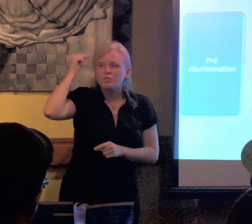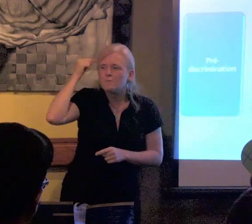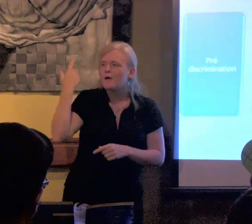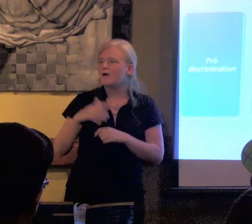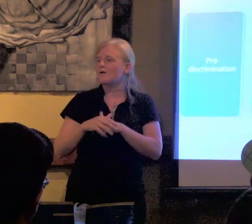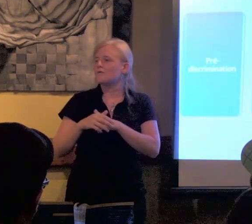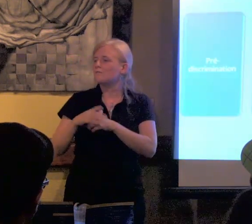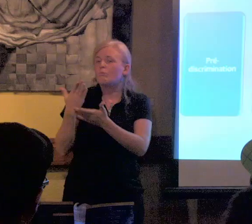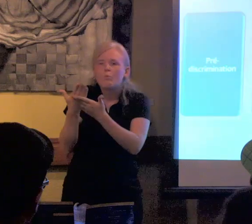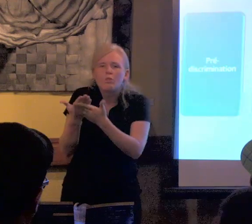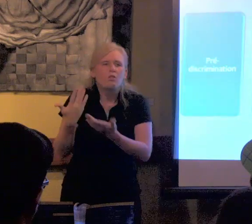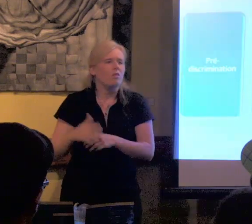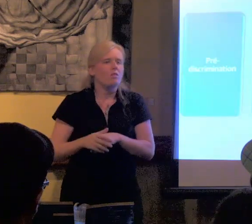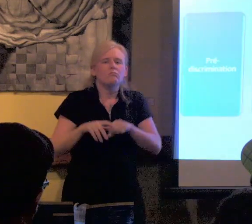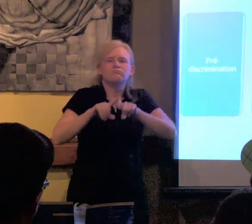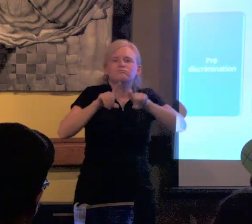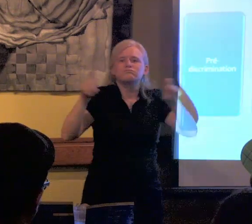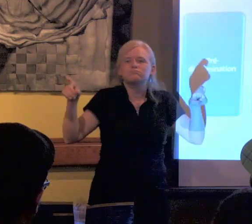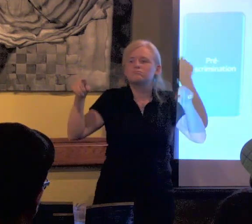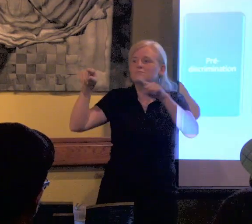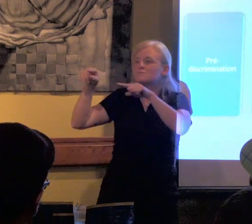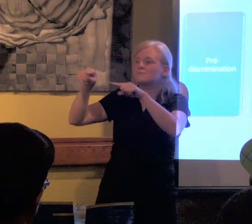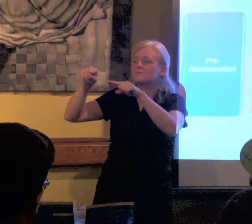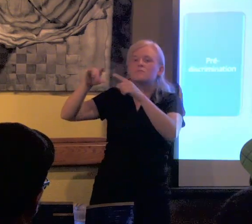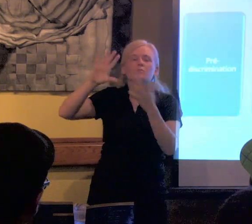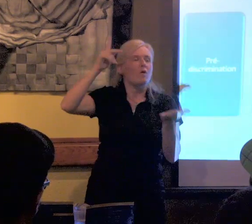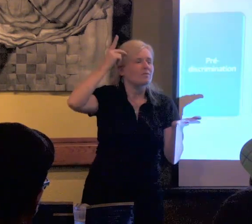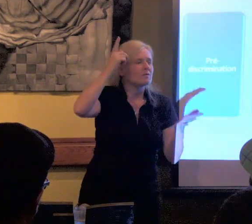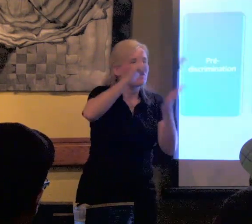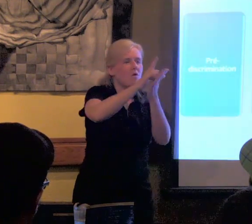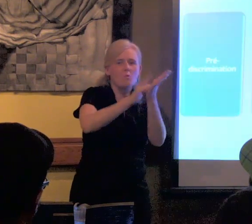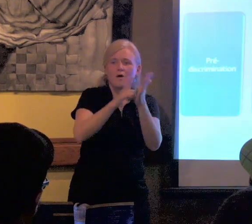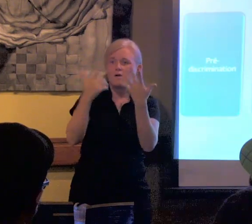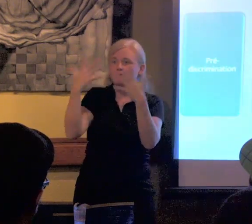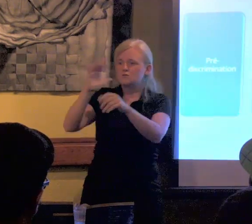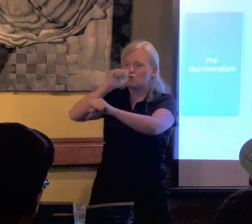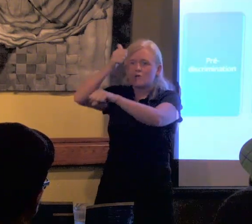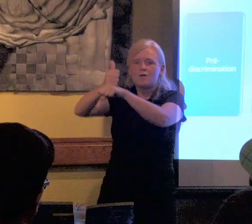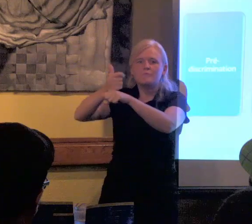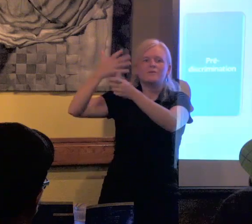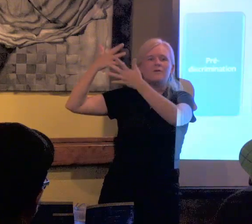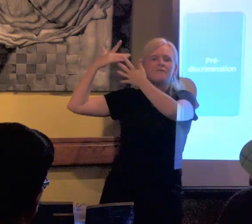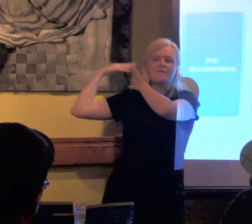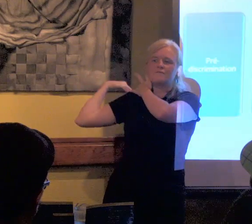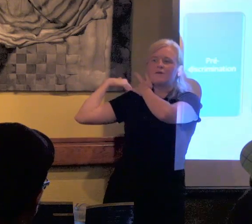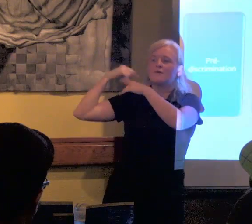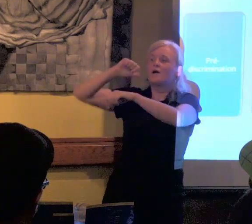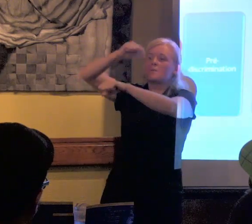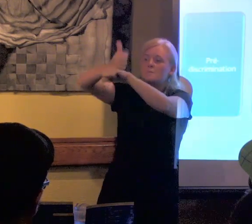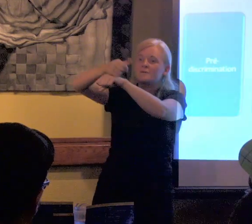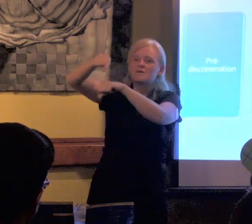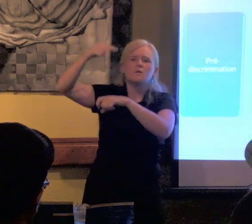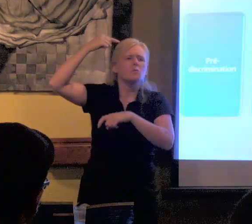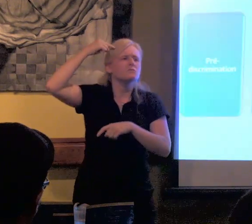Prenons le cas de l'hôpital, du système de santé, du gouvernement, enfin, de toutes les lois et les politiques qui sont mises en